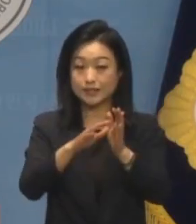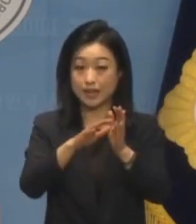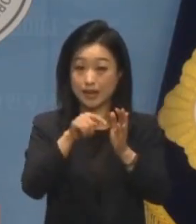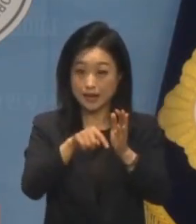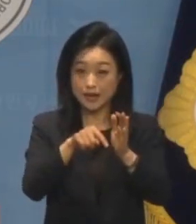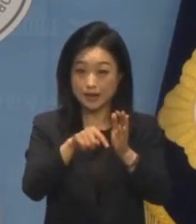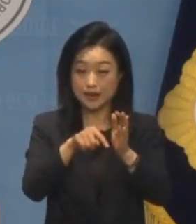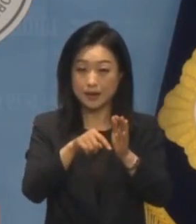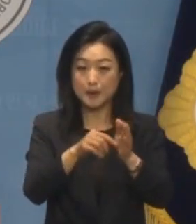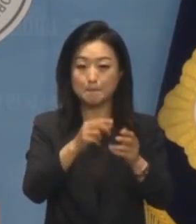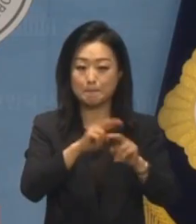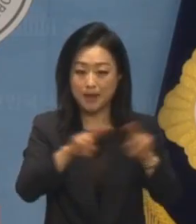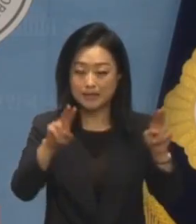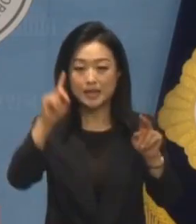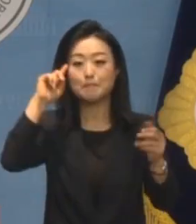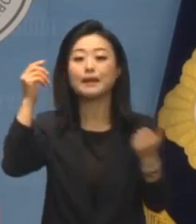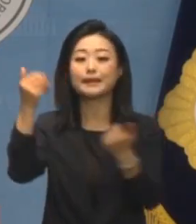주장에 반대하며